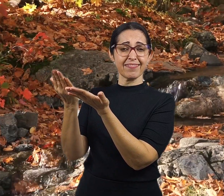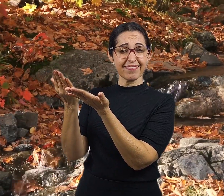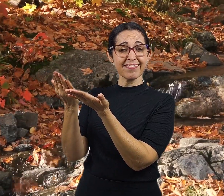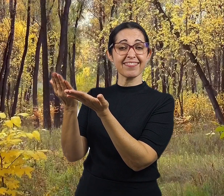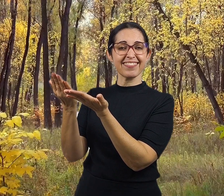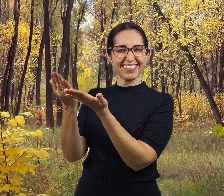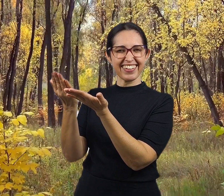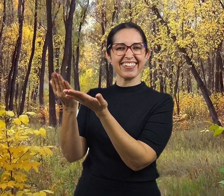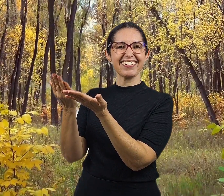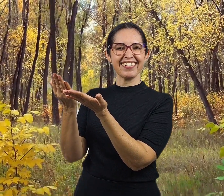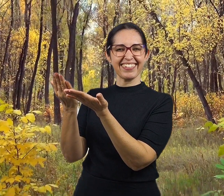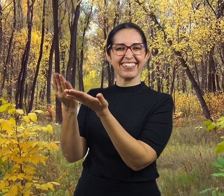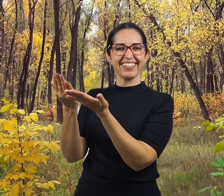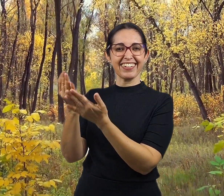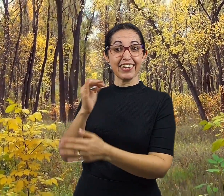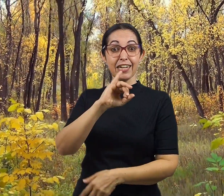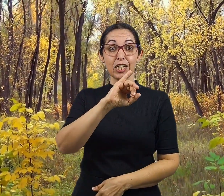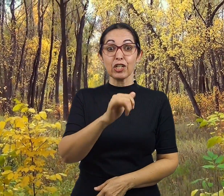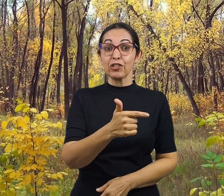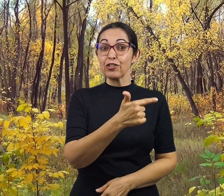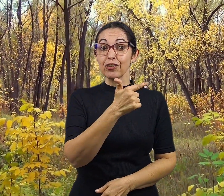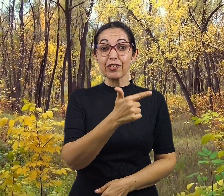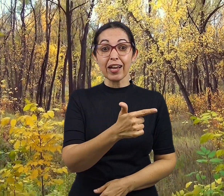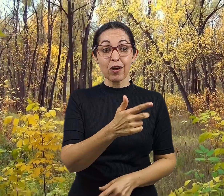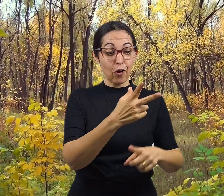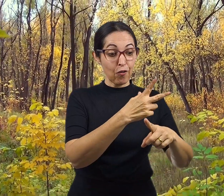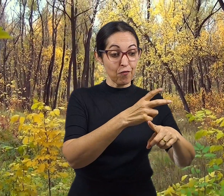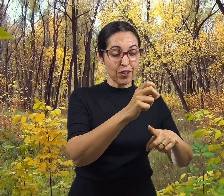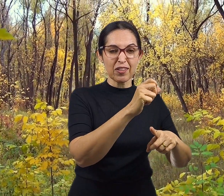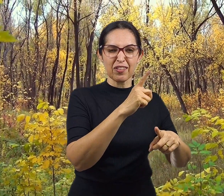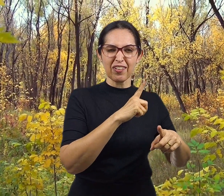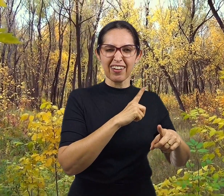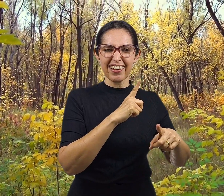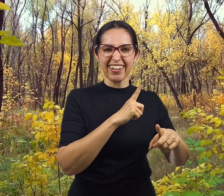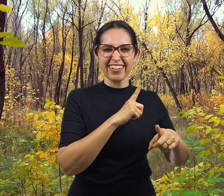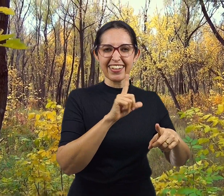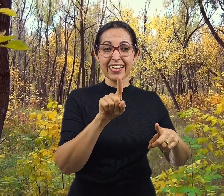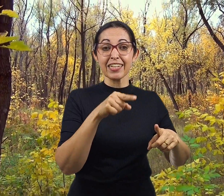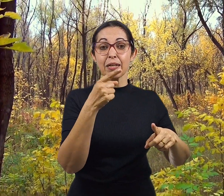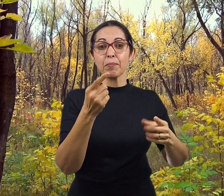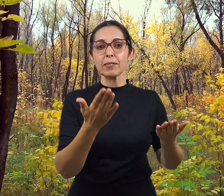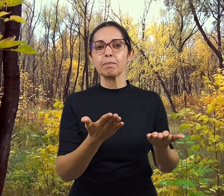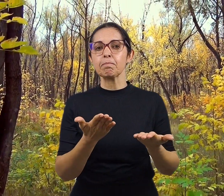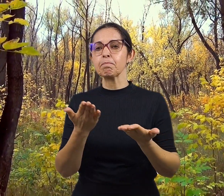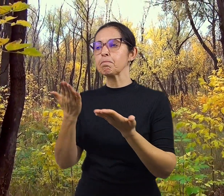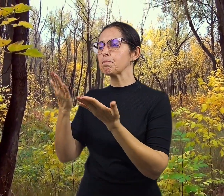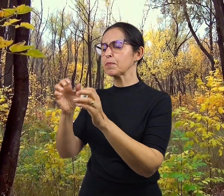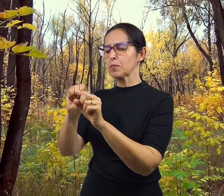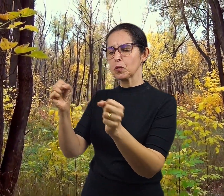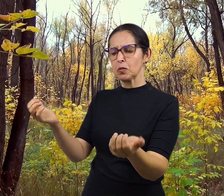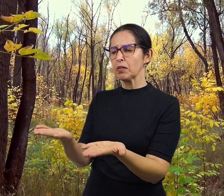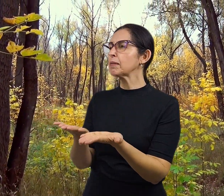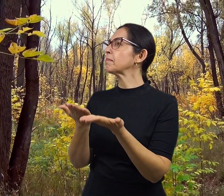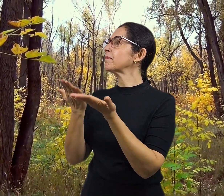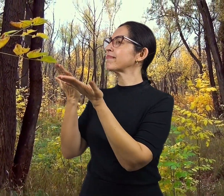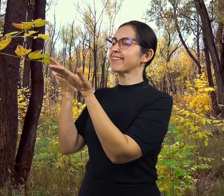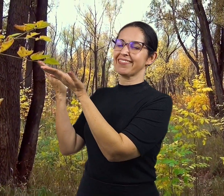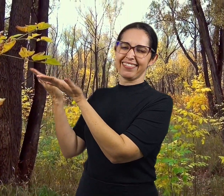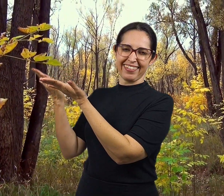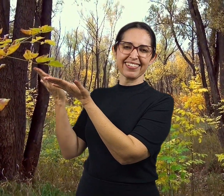Jacó selava cada uma das suas vitórias com um altar. Mas olha, hoje eu